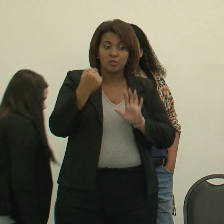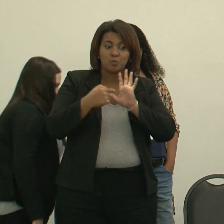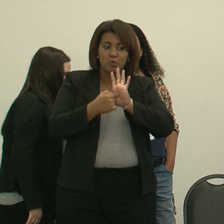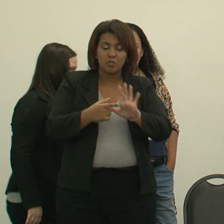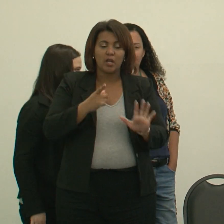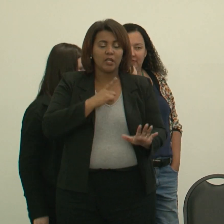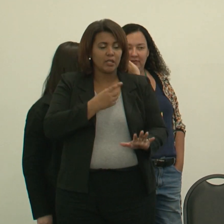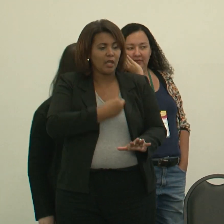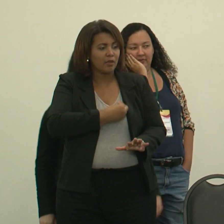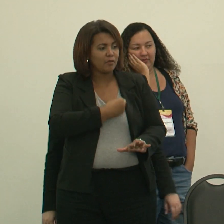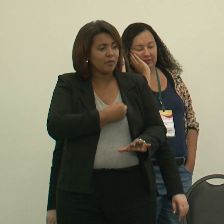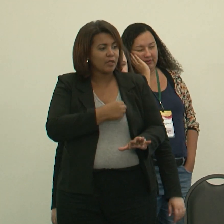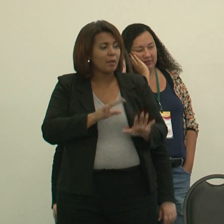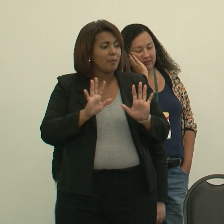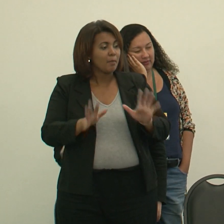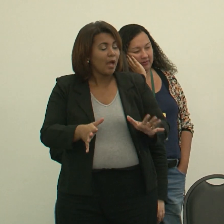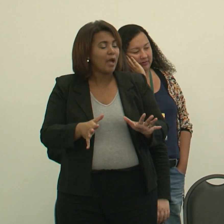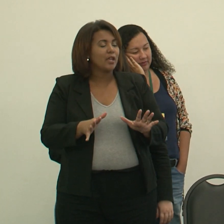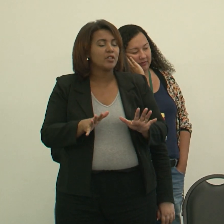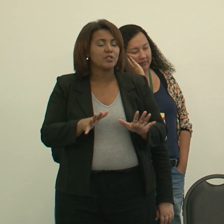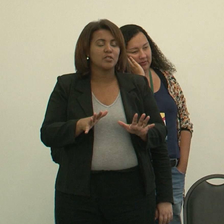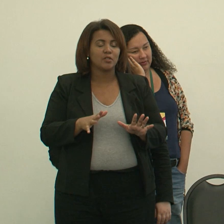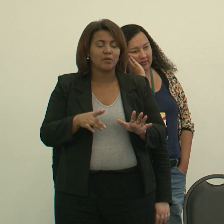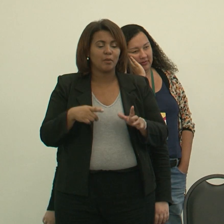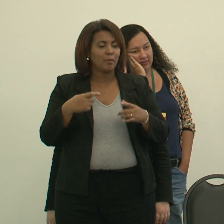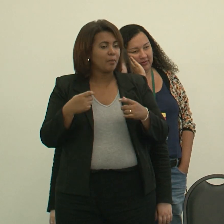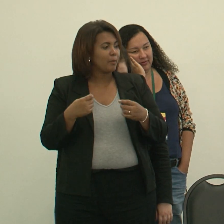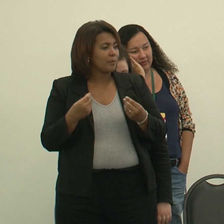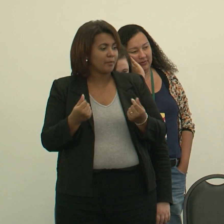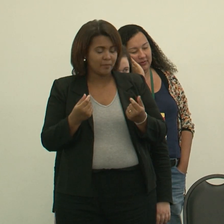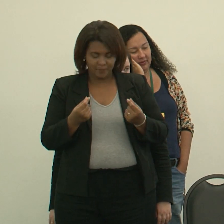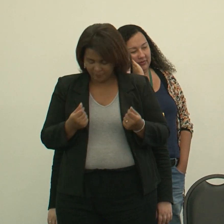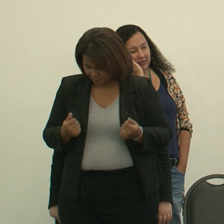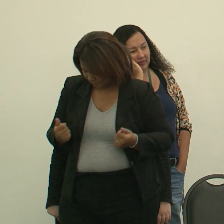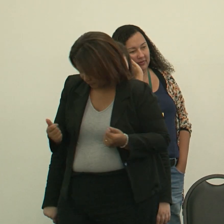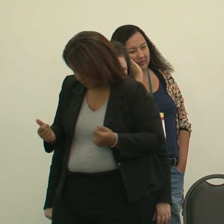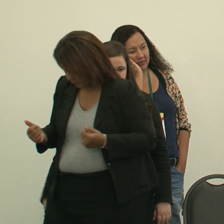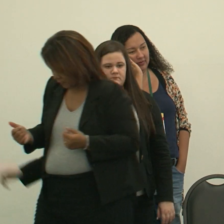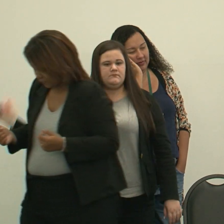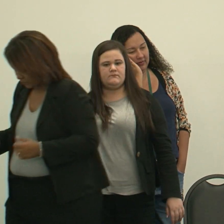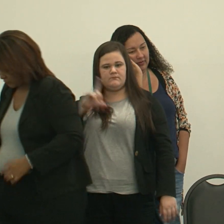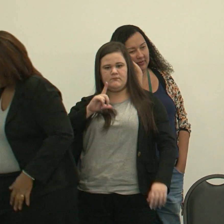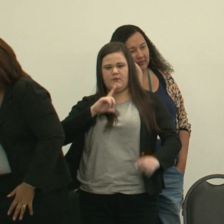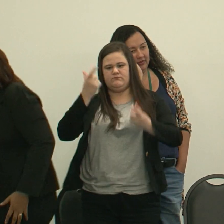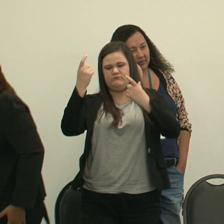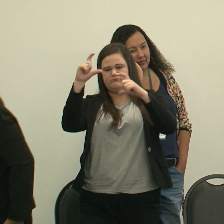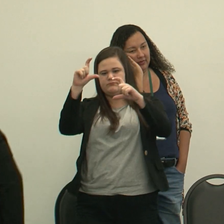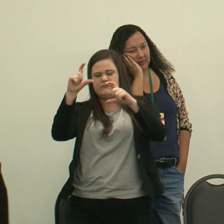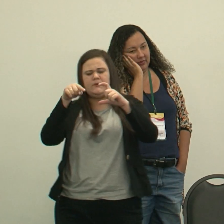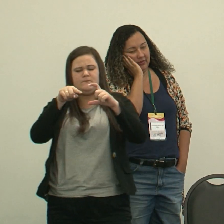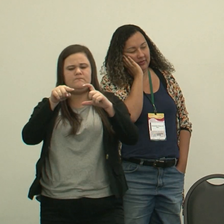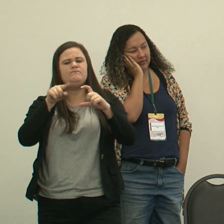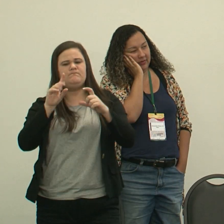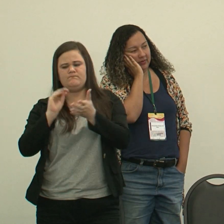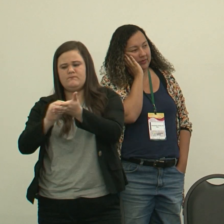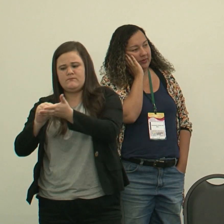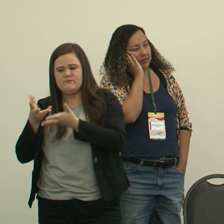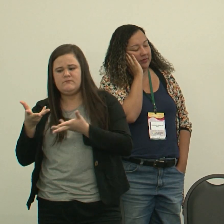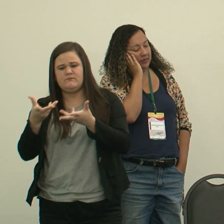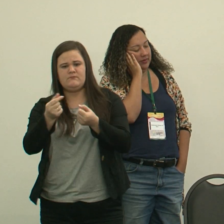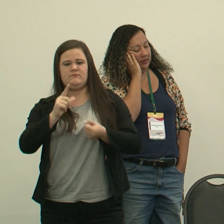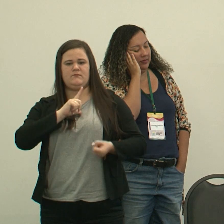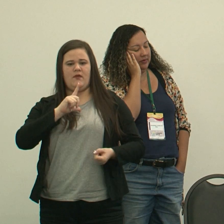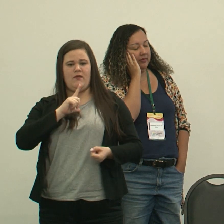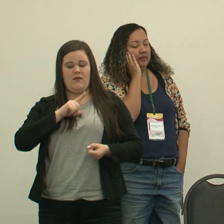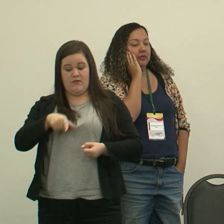importante conceituar. No entanto, a gente tem uma questão de tirinhas e quadrinhos extremamente ricos, produzidos pelo